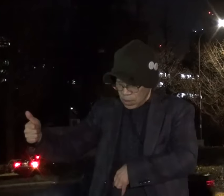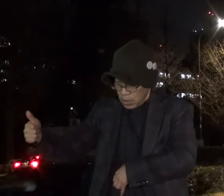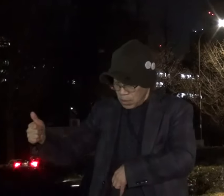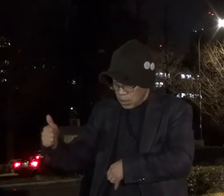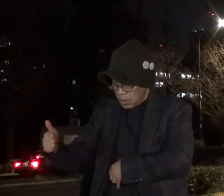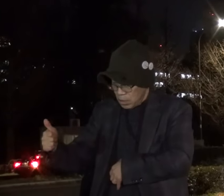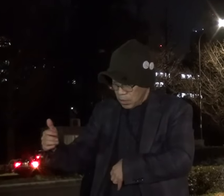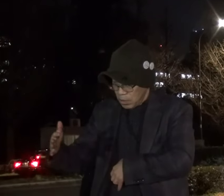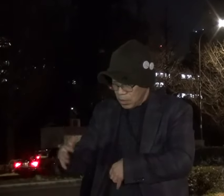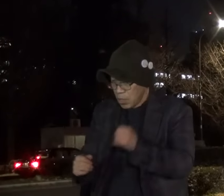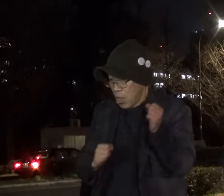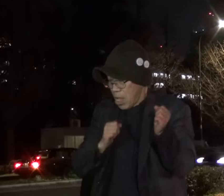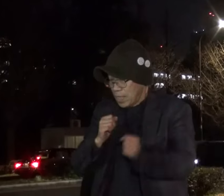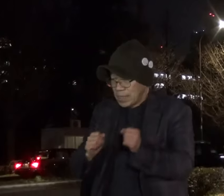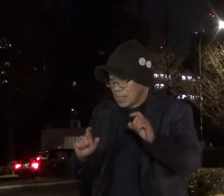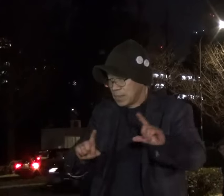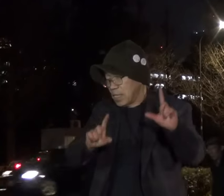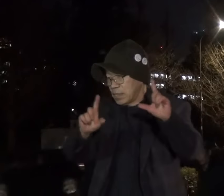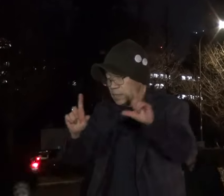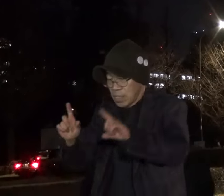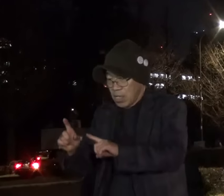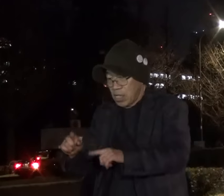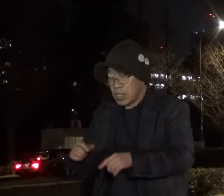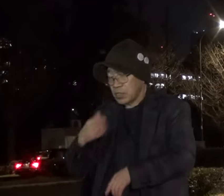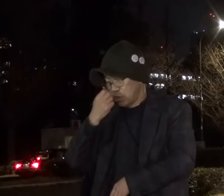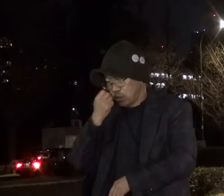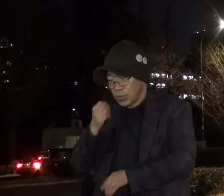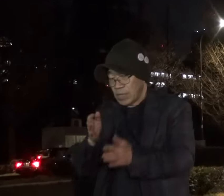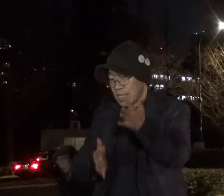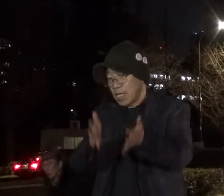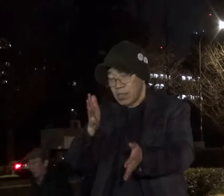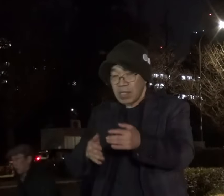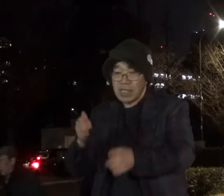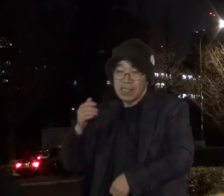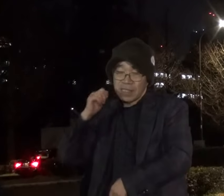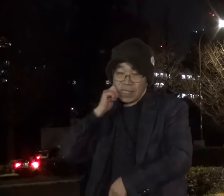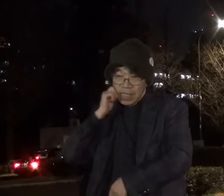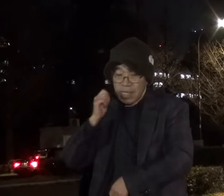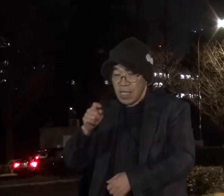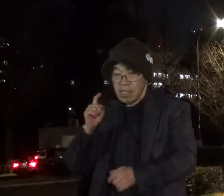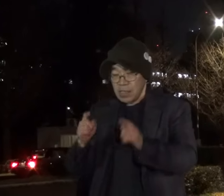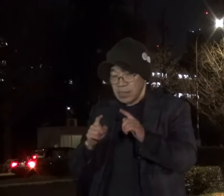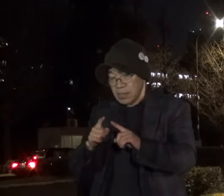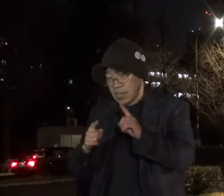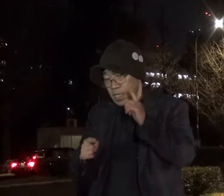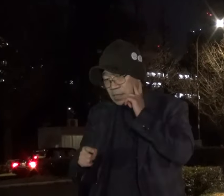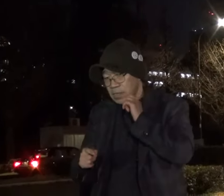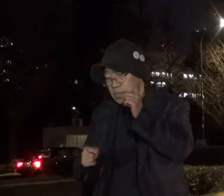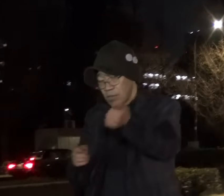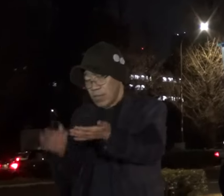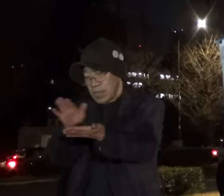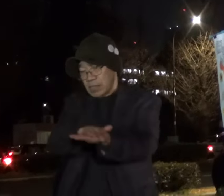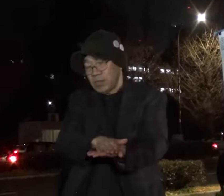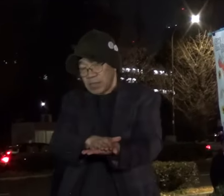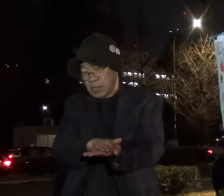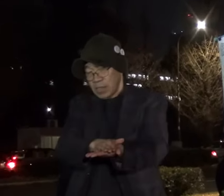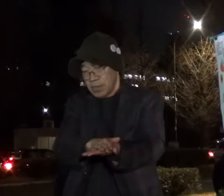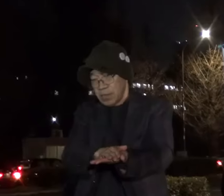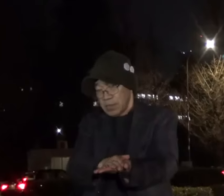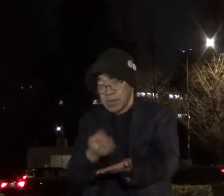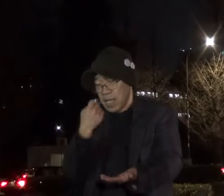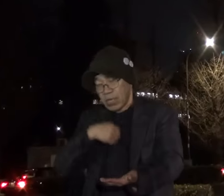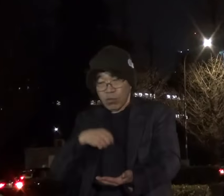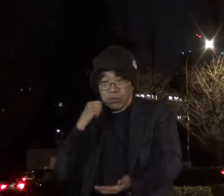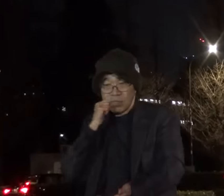身では十分な介護もできません。まもなく父は亡くなり、納得のいく形で見送ることはできませんで